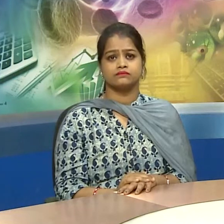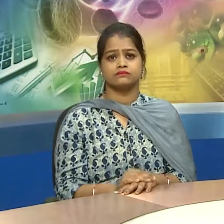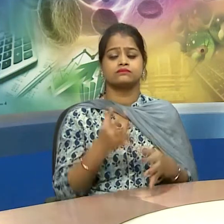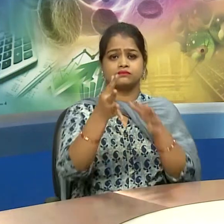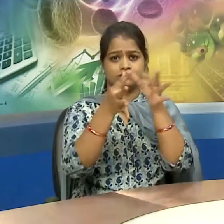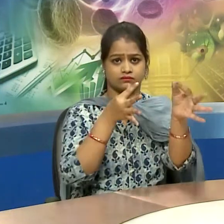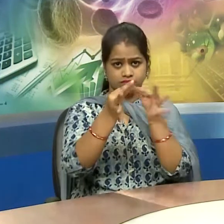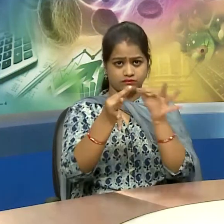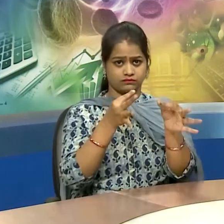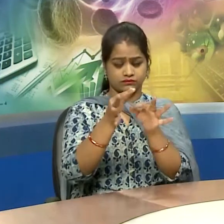वर्णन कीजिए।